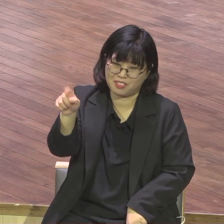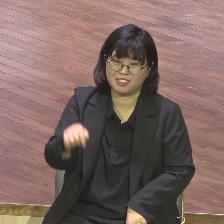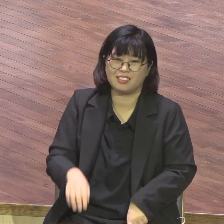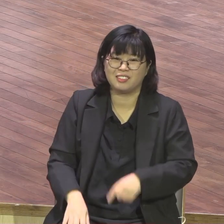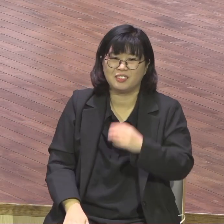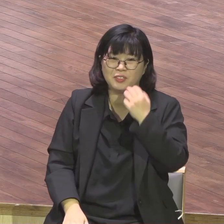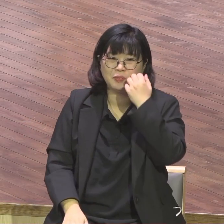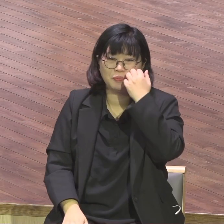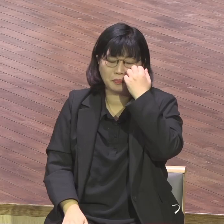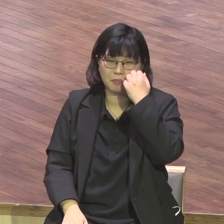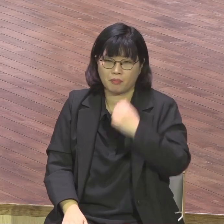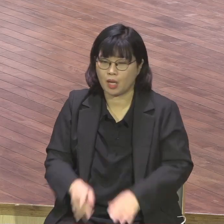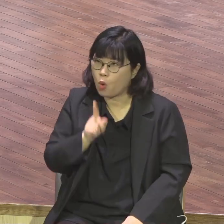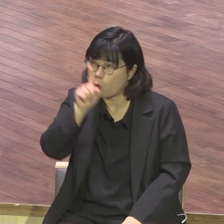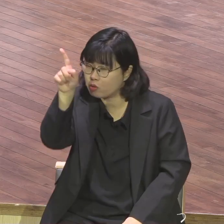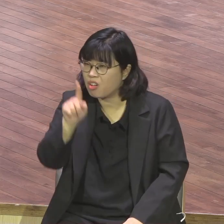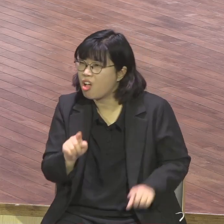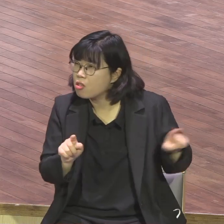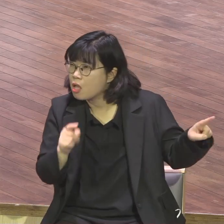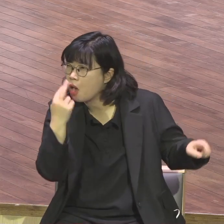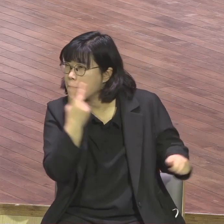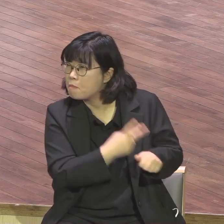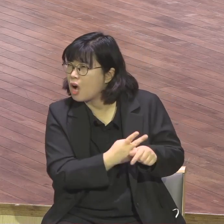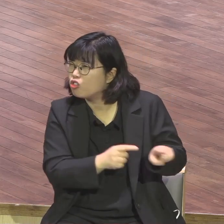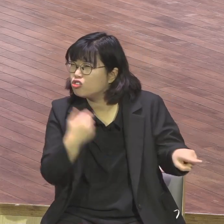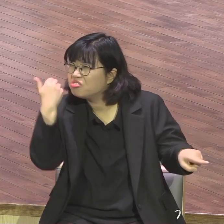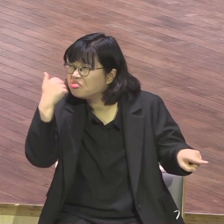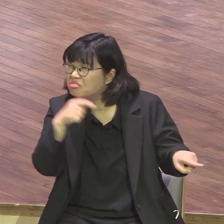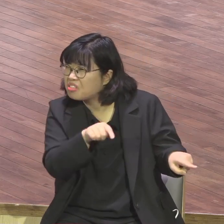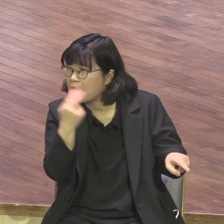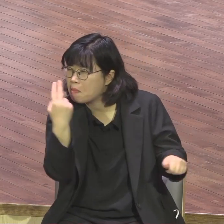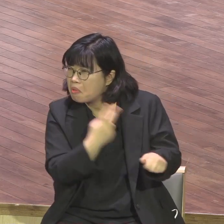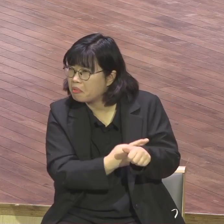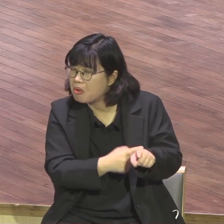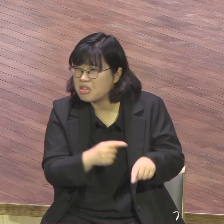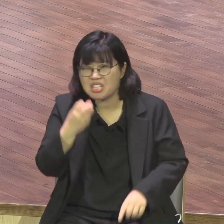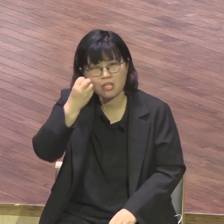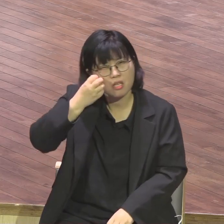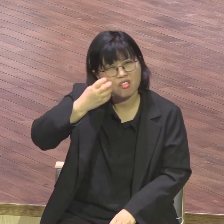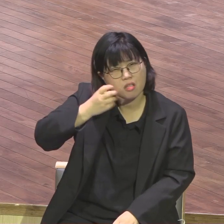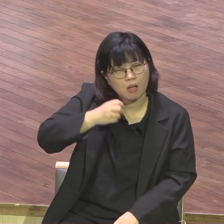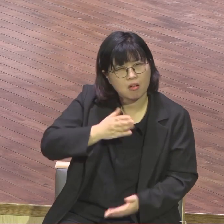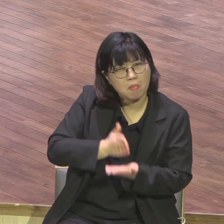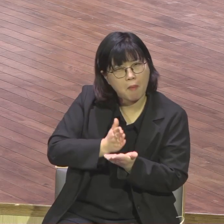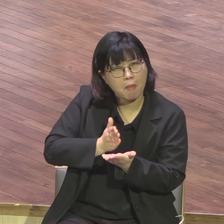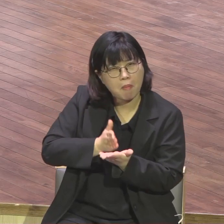이상한 말을 자꾸 하며 다니면서 이 우리 말을 굉장히